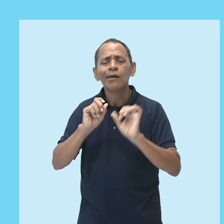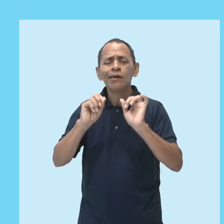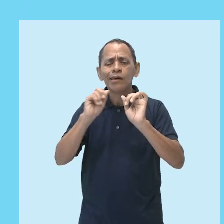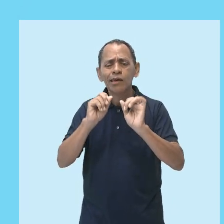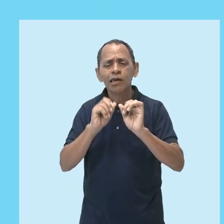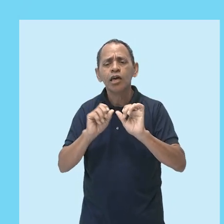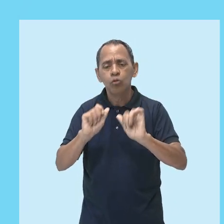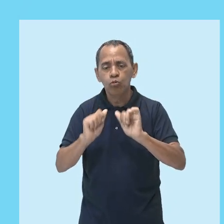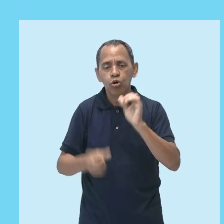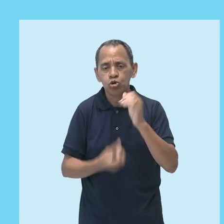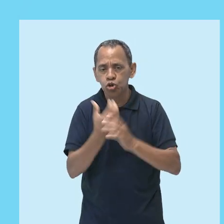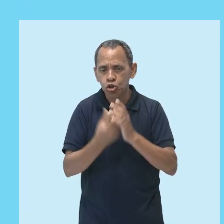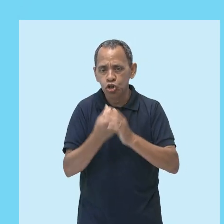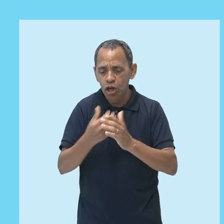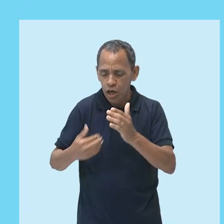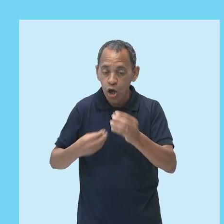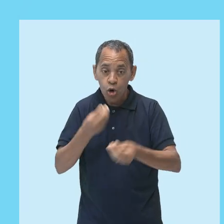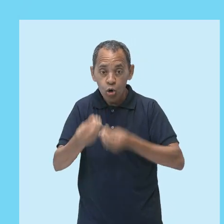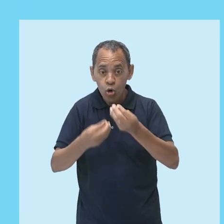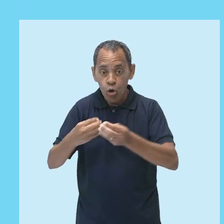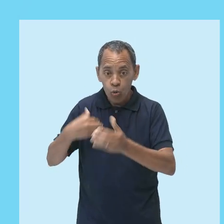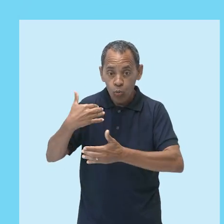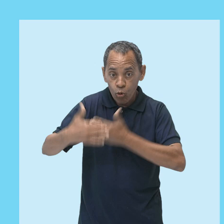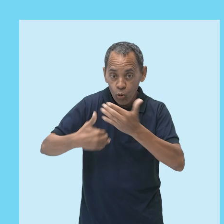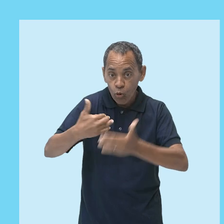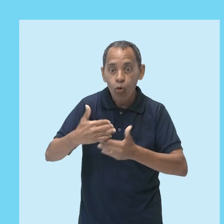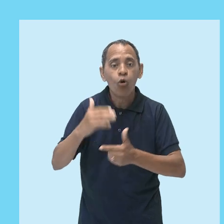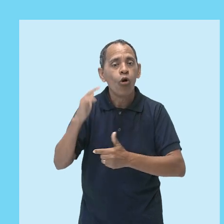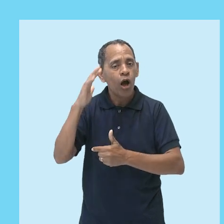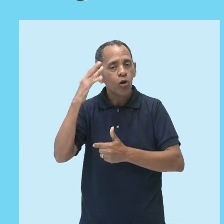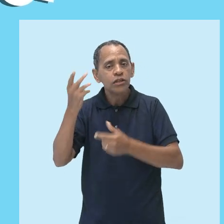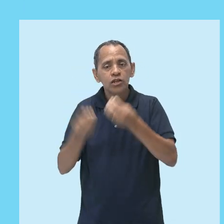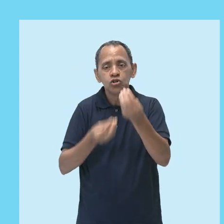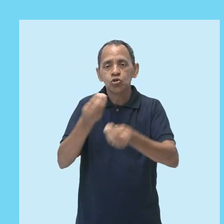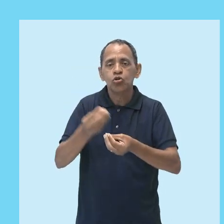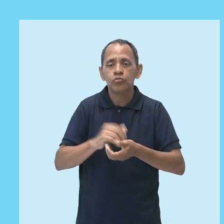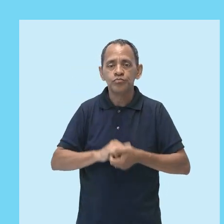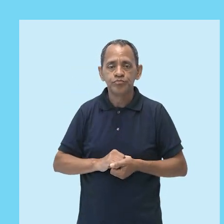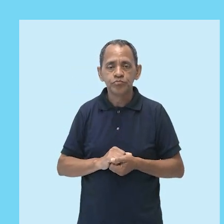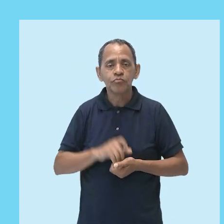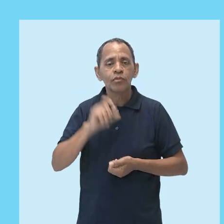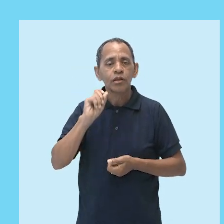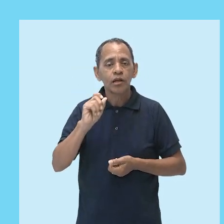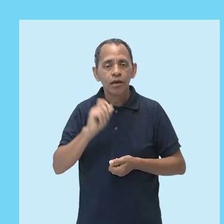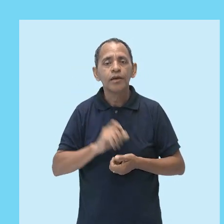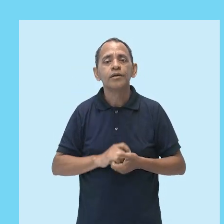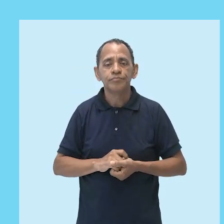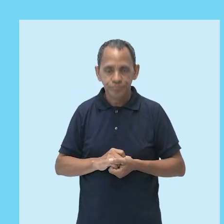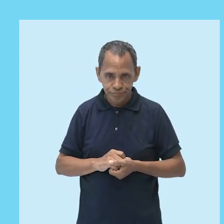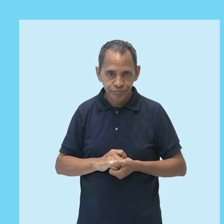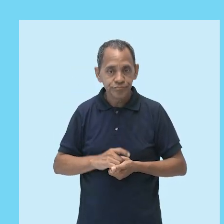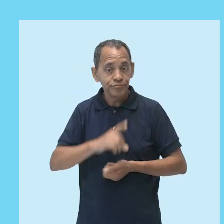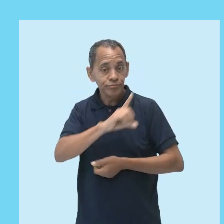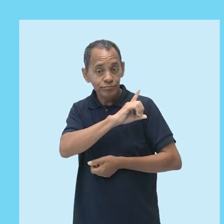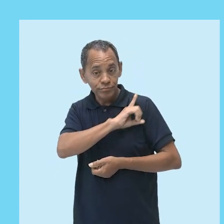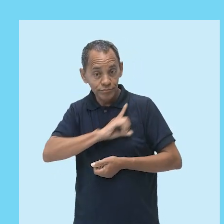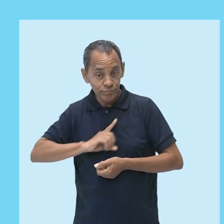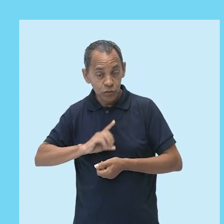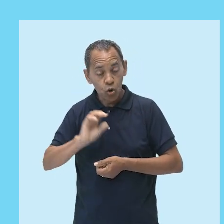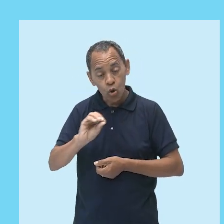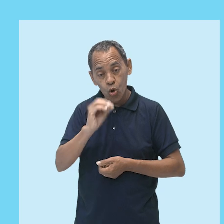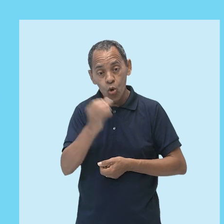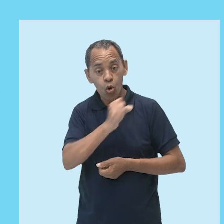o procedimento e como vai nascer essa lei. Bom, quem pode propor? O deputado federal ou um senador